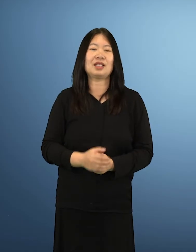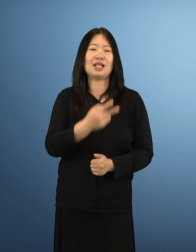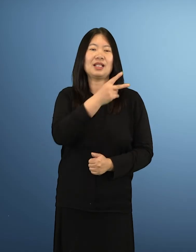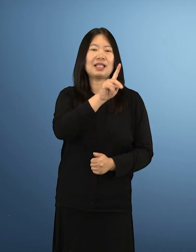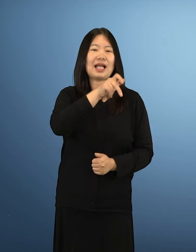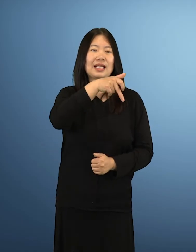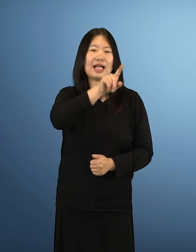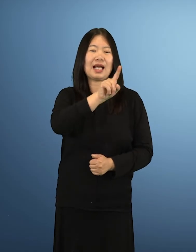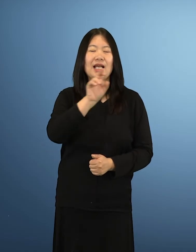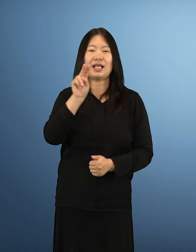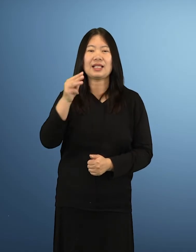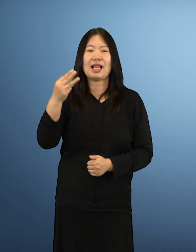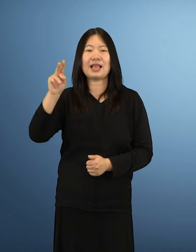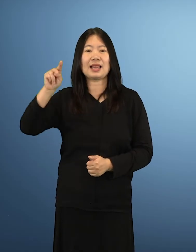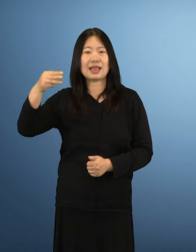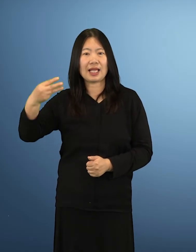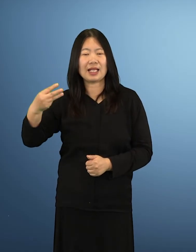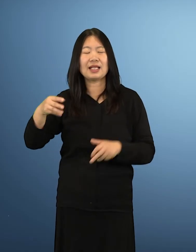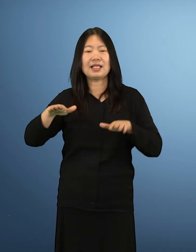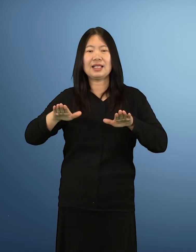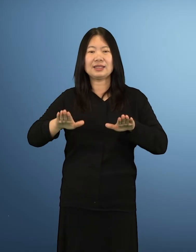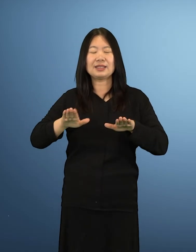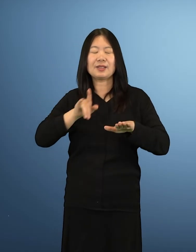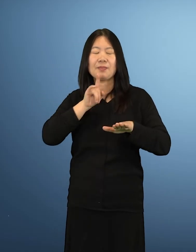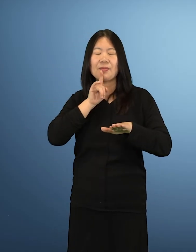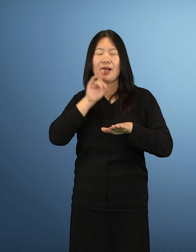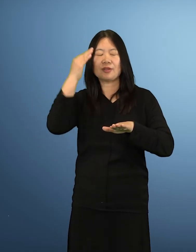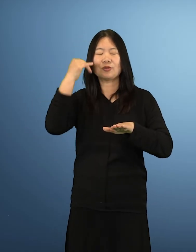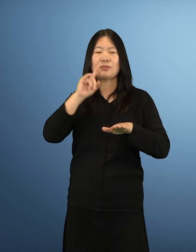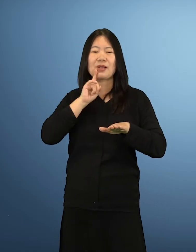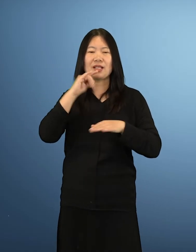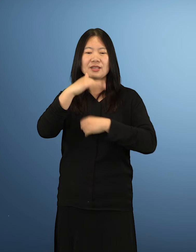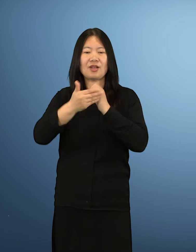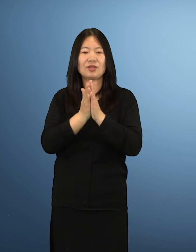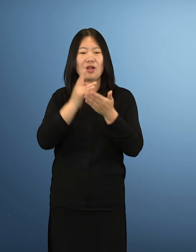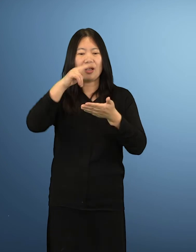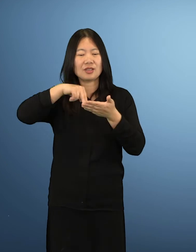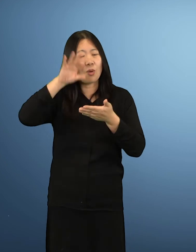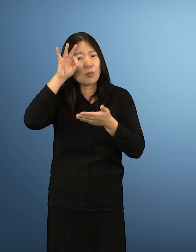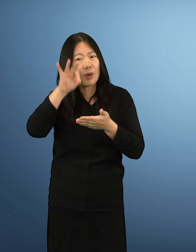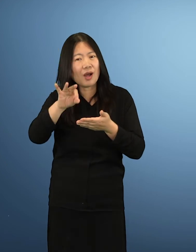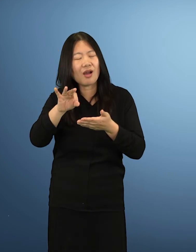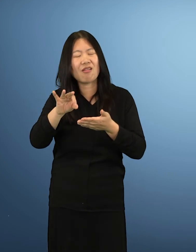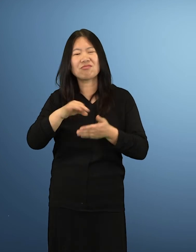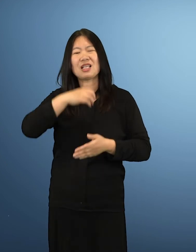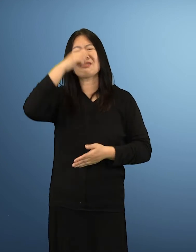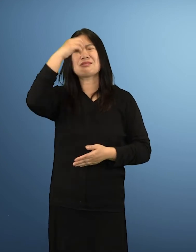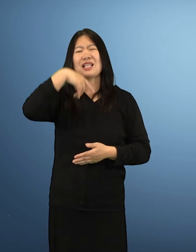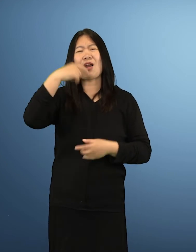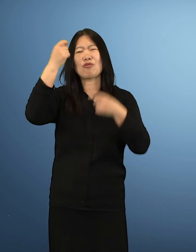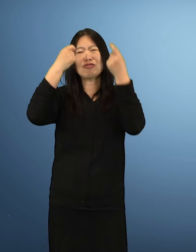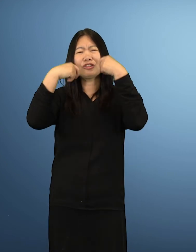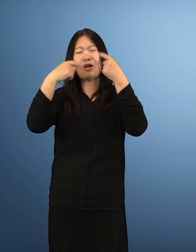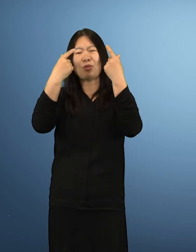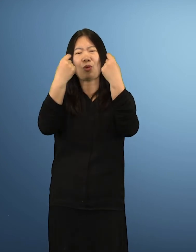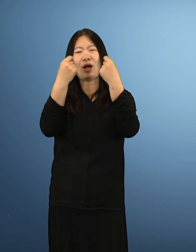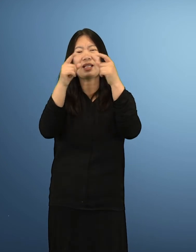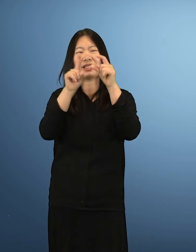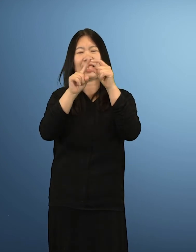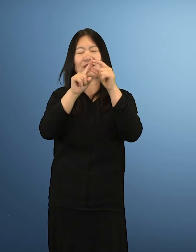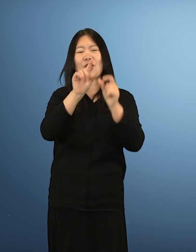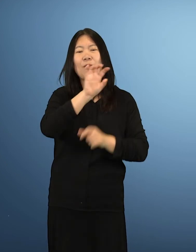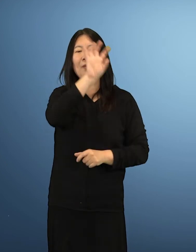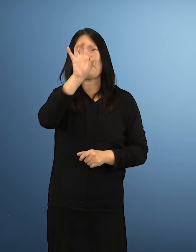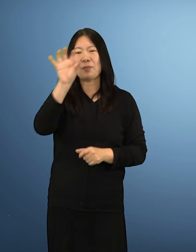박하에서 얄랄. 근데 우리말 성경에는 딱하게도 이 번역을 그냥 똑같이 울지어다로 번역을